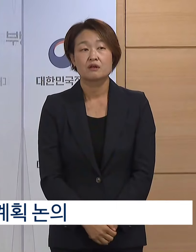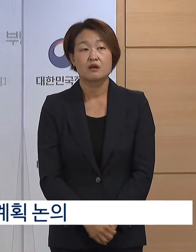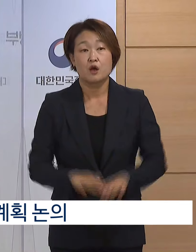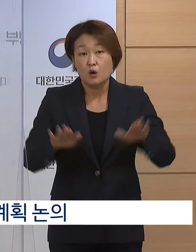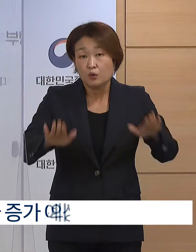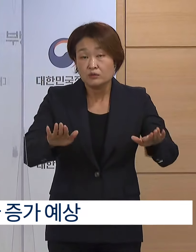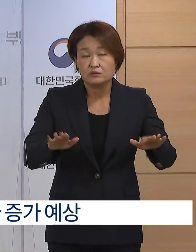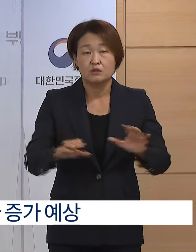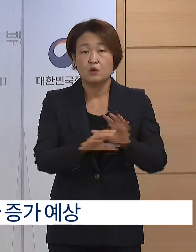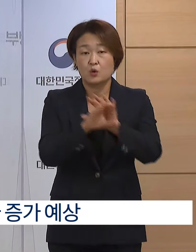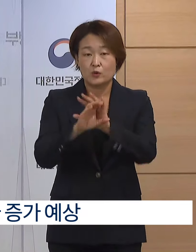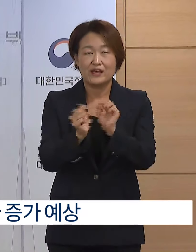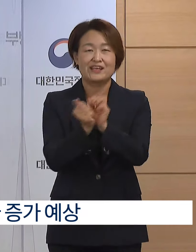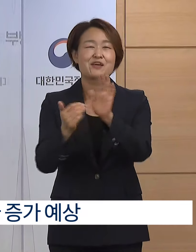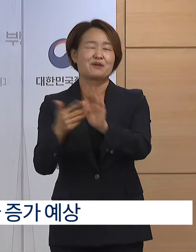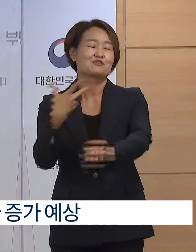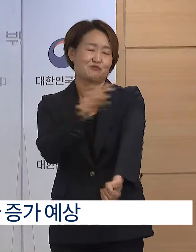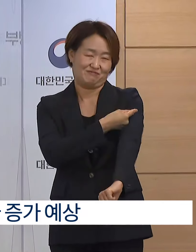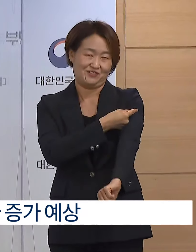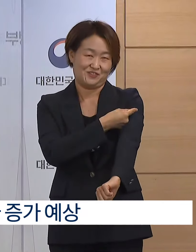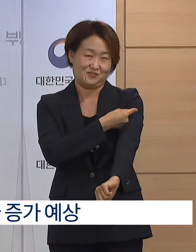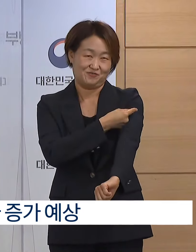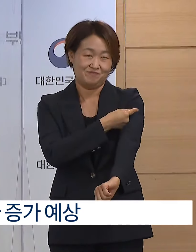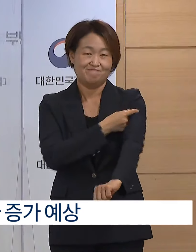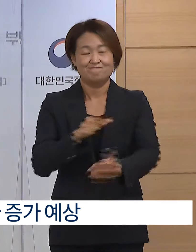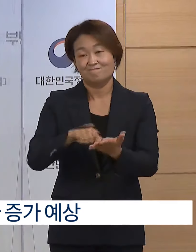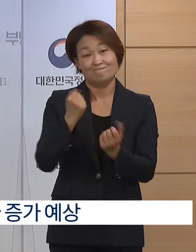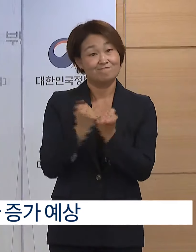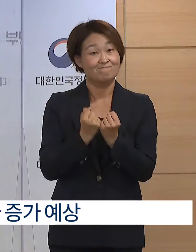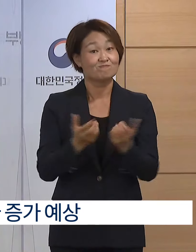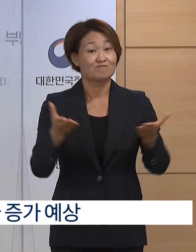오늘은 코로나19 예방접종에 대해 말씀드리겠습니다.